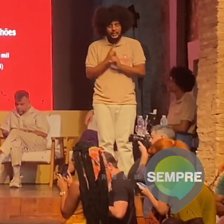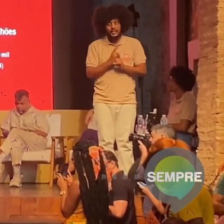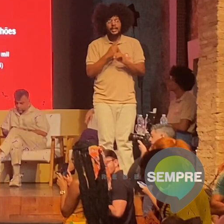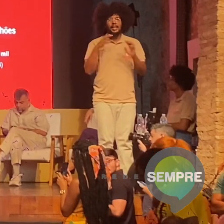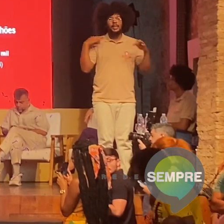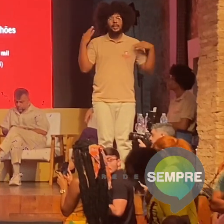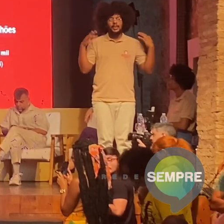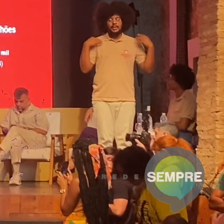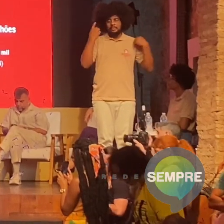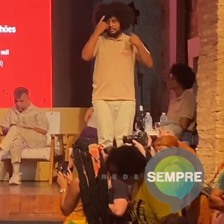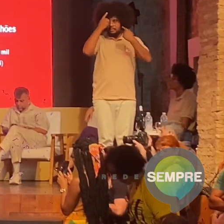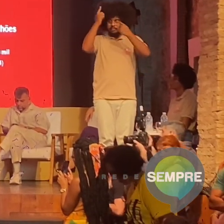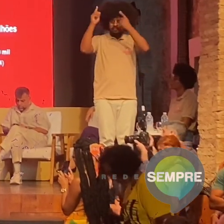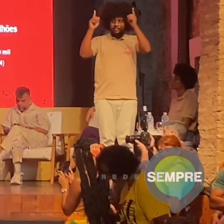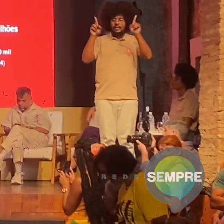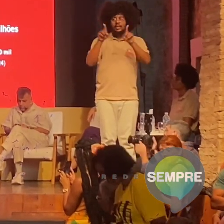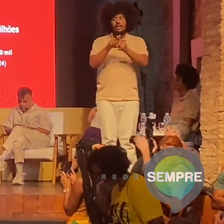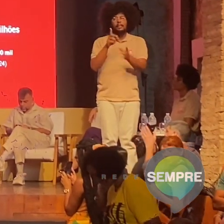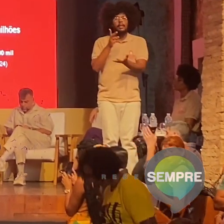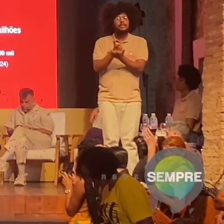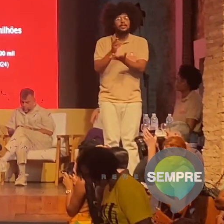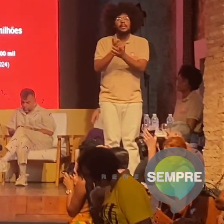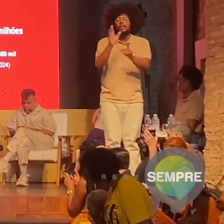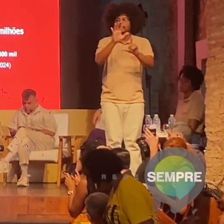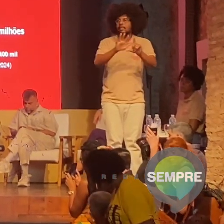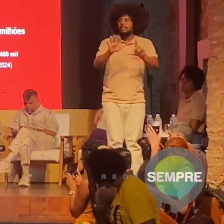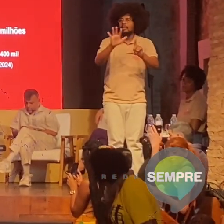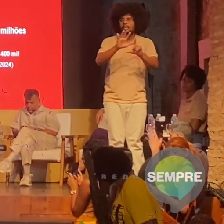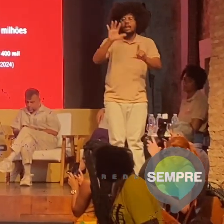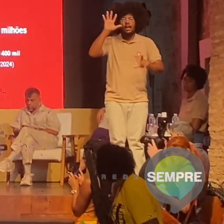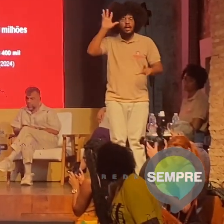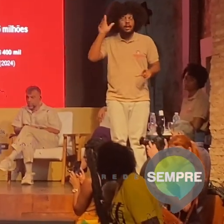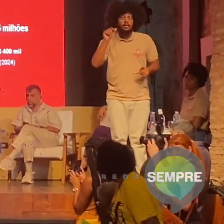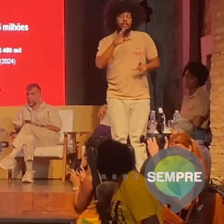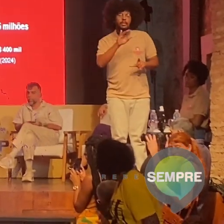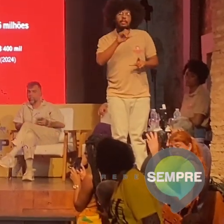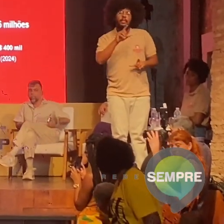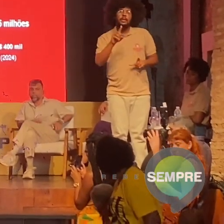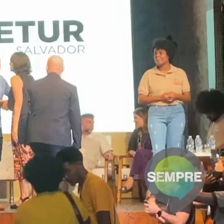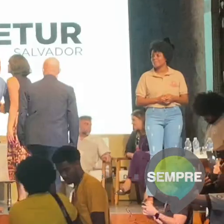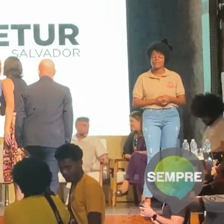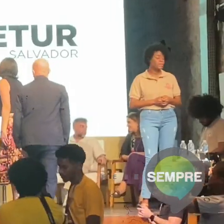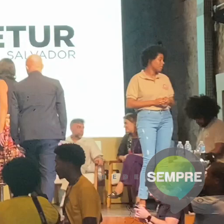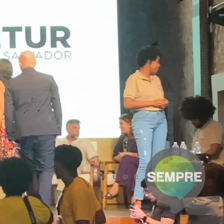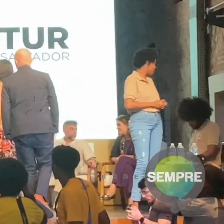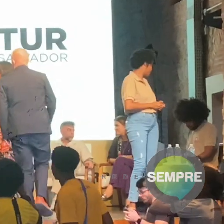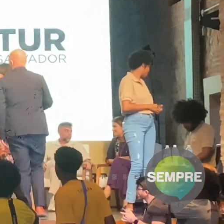a continuidade da plataforma AfroBiz e o fortalecimento do Observatório de Afroturismo.